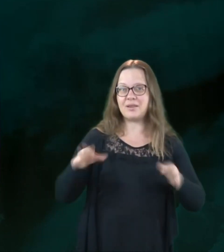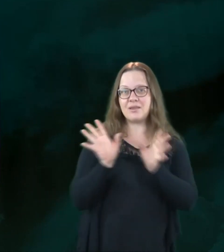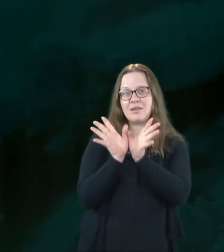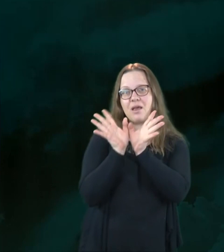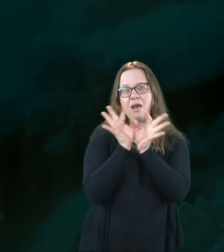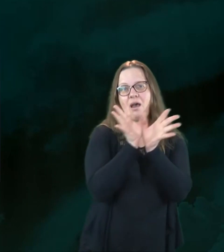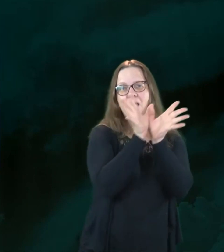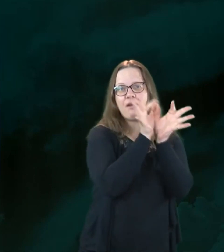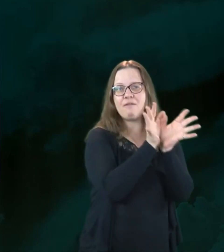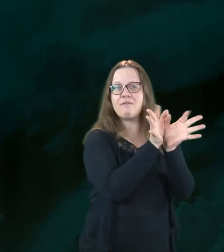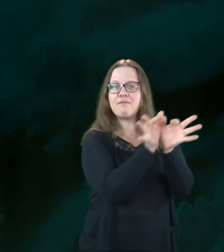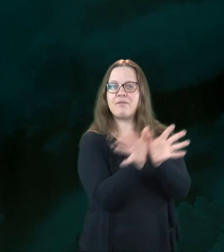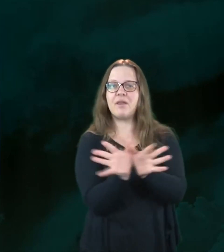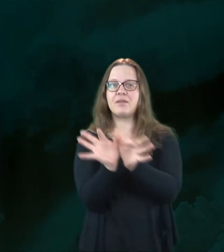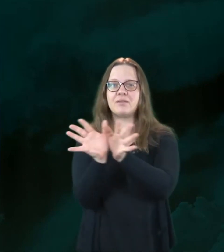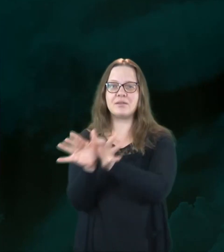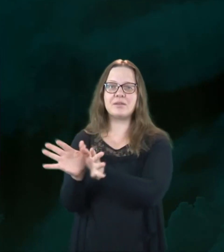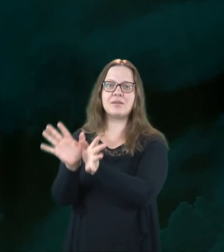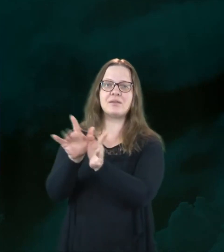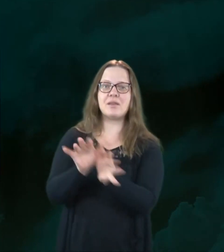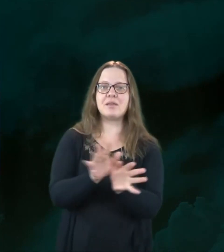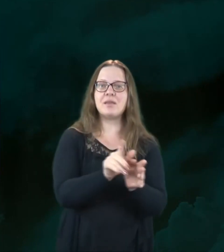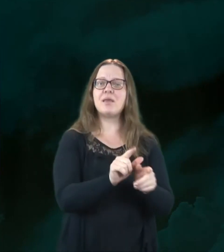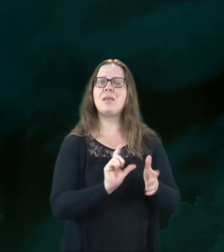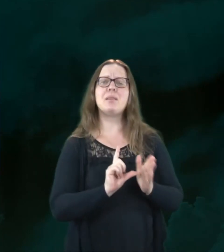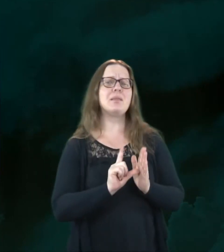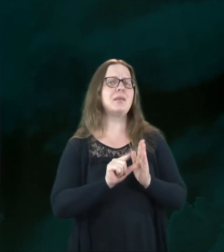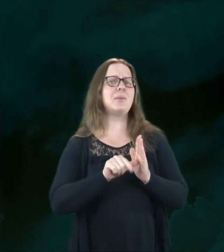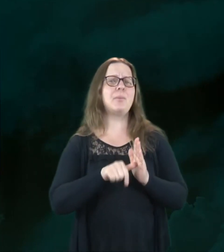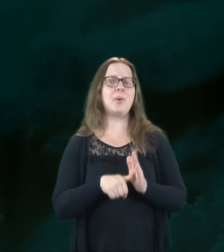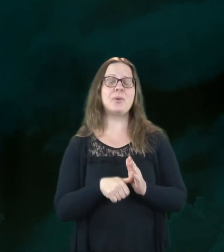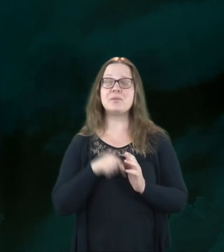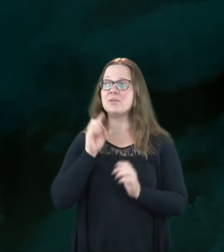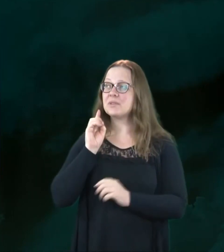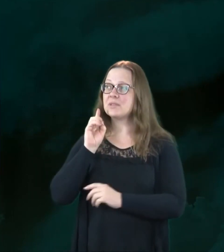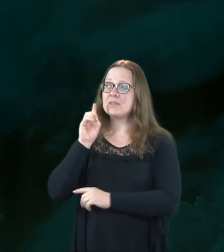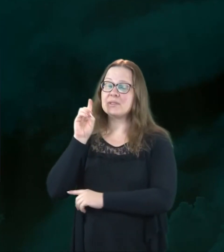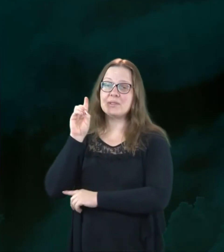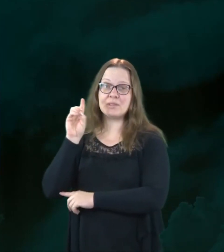né, os animais selváticos e os animais